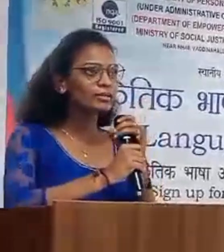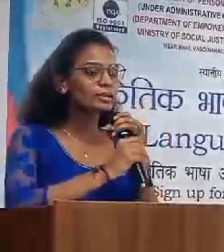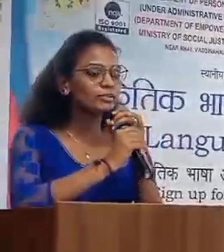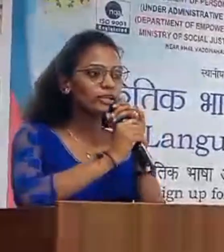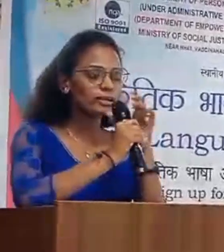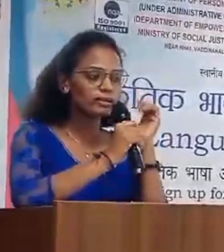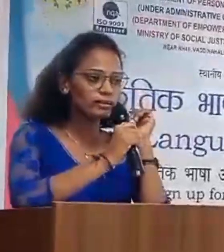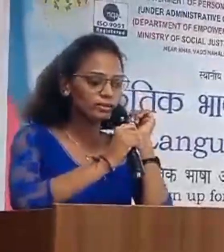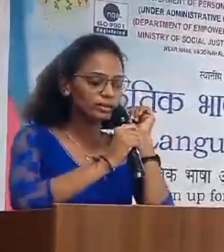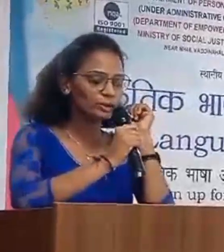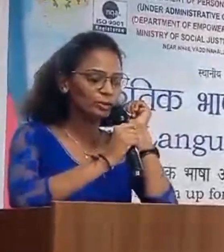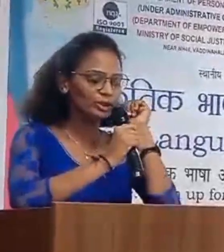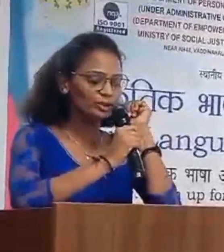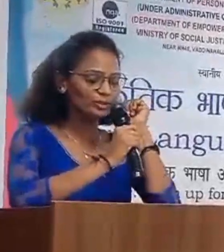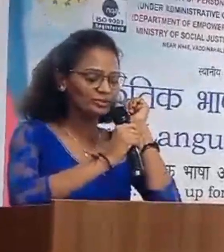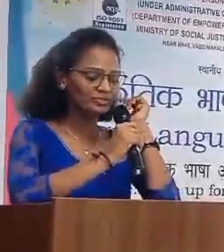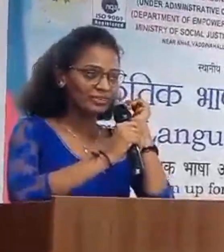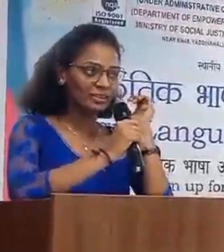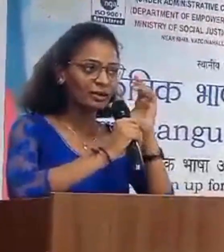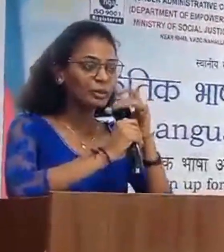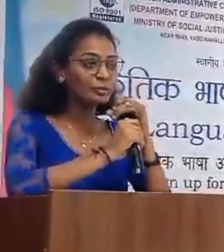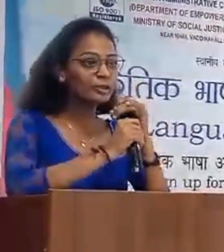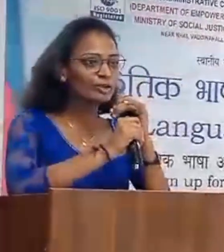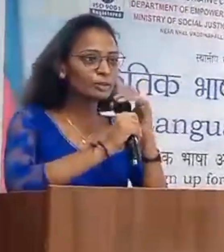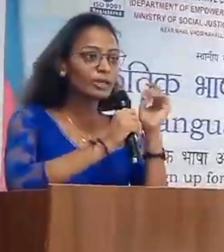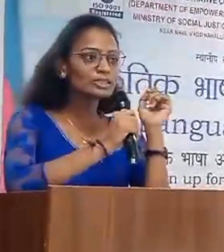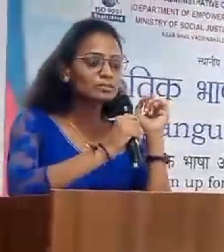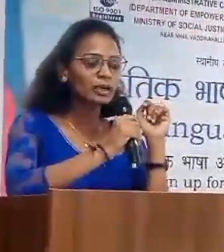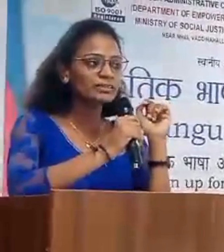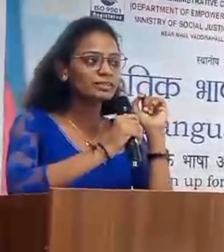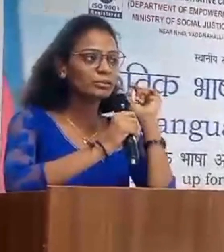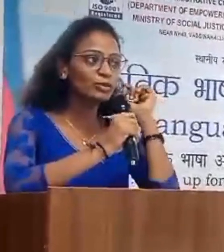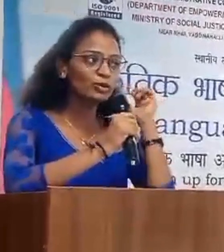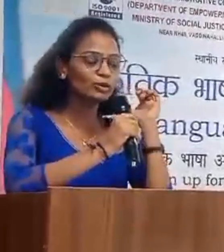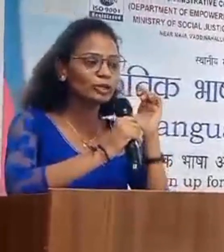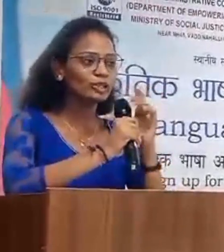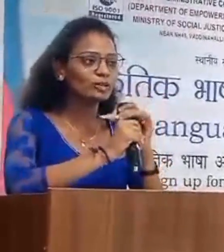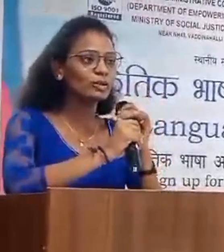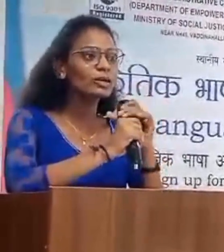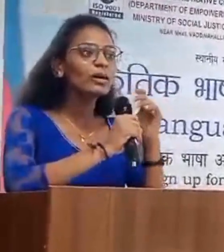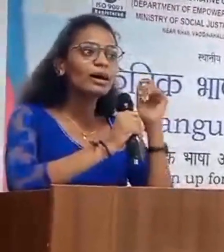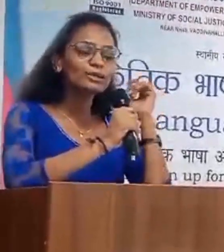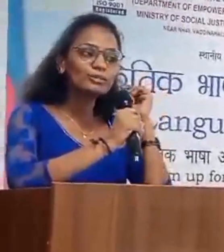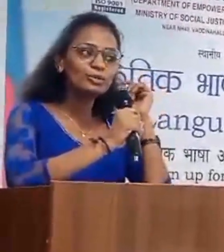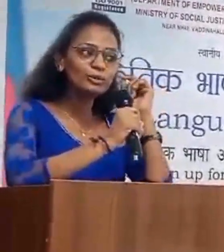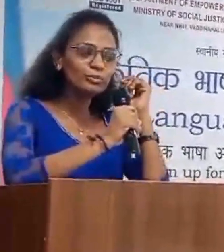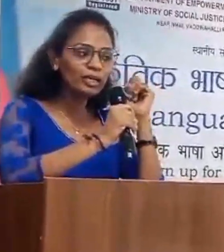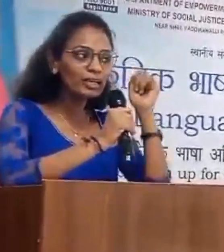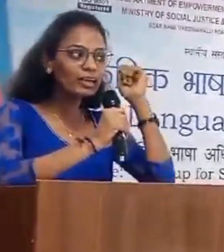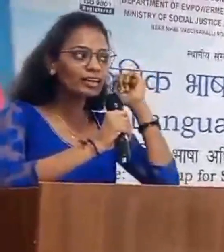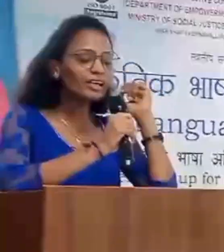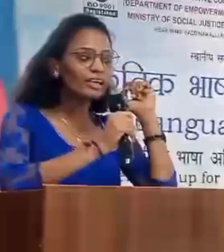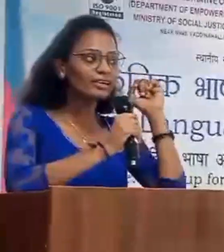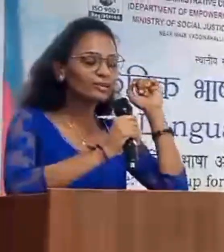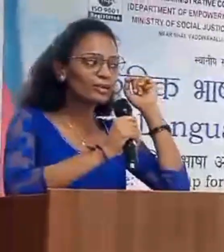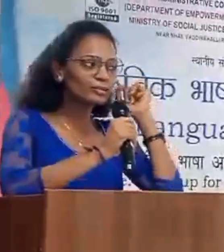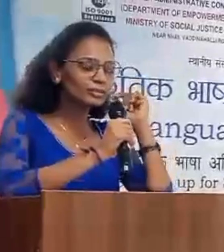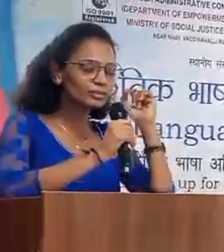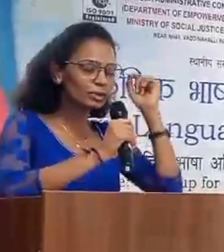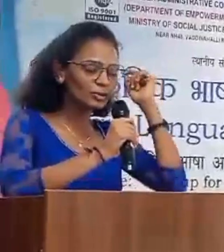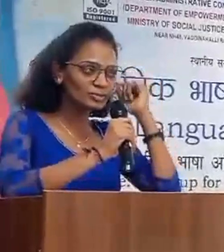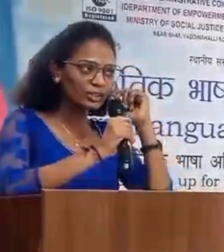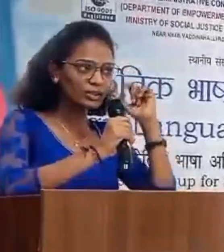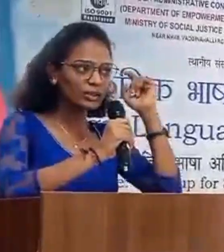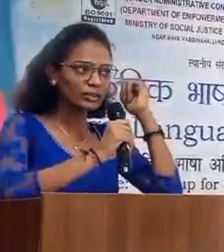ಹೋದ್ಮೇಲೆ ಕಿವಿಗೆ ಇದು ಬಿಟ್ಟು ಕ್ಯಾಮ್ರಾ ಬಿಟ್ಟು ನೋಡಿದ್ಮೇಲೆ ಪೆನ್ಸಿಲ್ ಮುರಿದೋಗ್ಬಿಟ್ಟಿತ್ತು. ಅದನ್ನ ಮುರಿದ್ಮೇಲೆ ಅಲ್ಲಿ ಏನಾಯ್ತು,